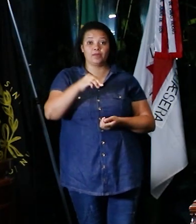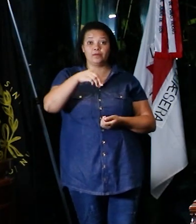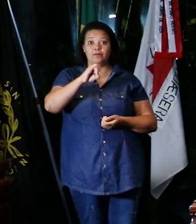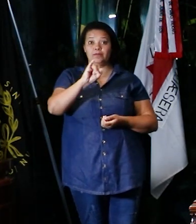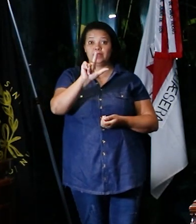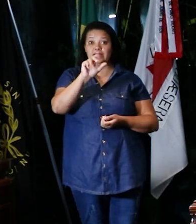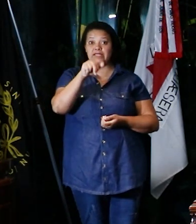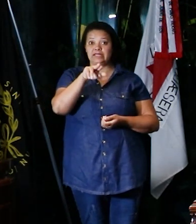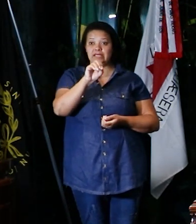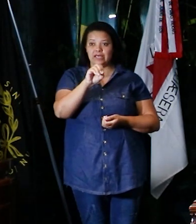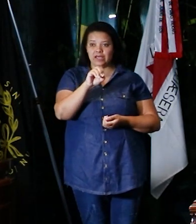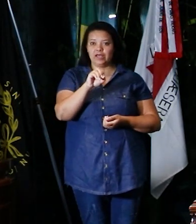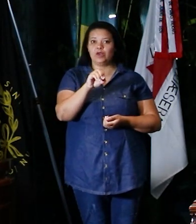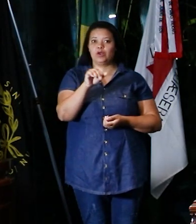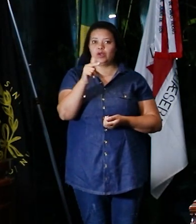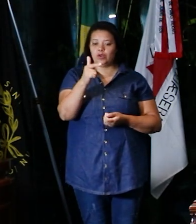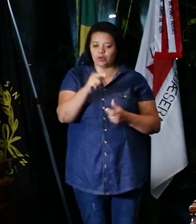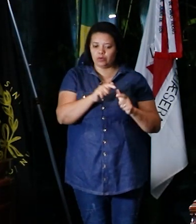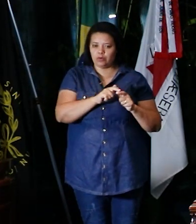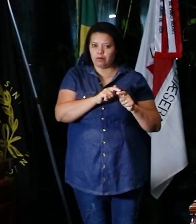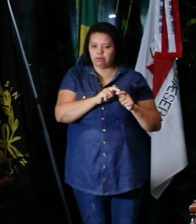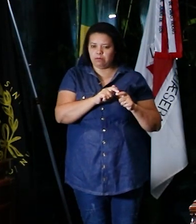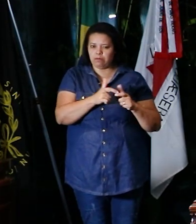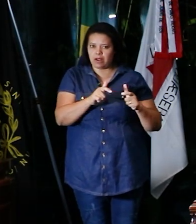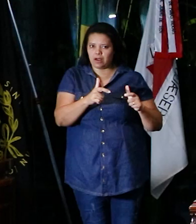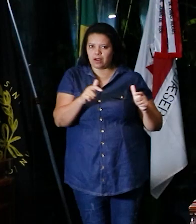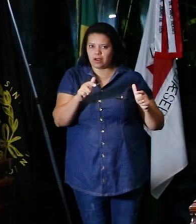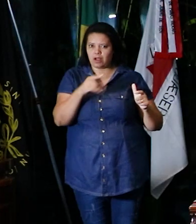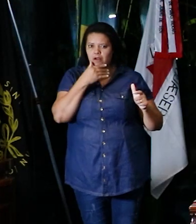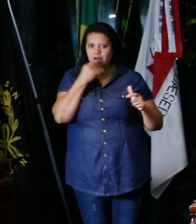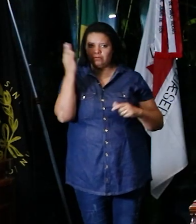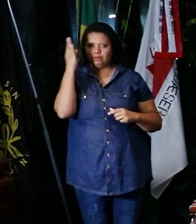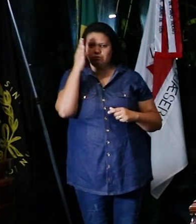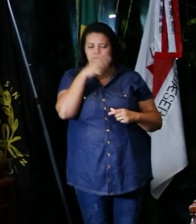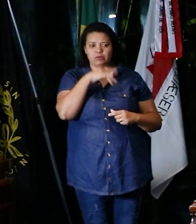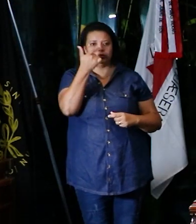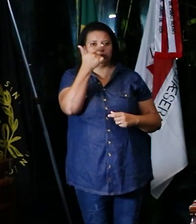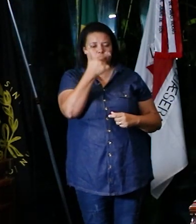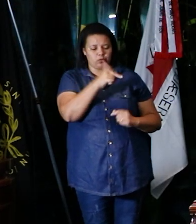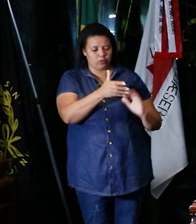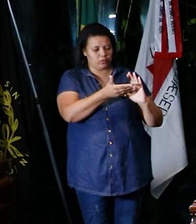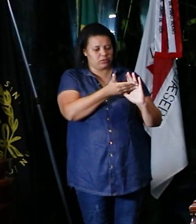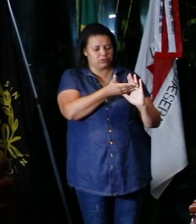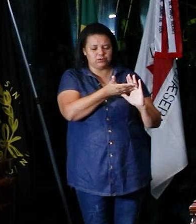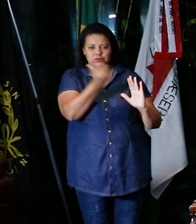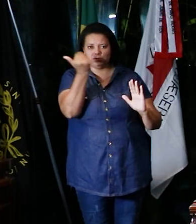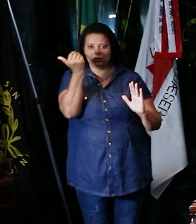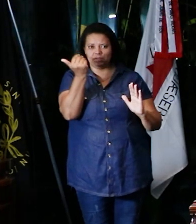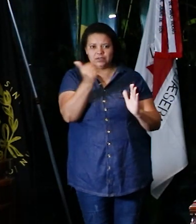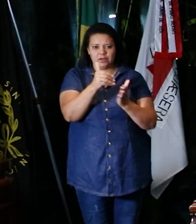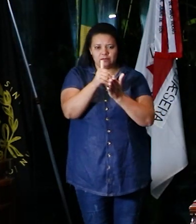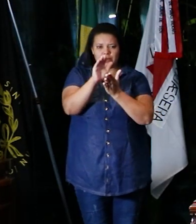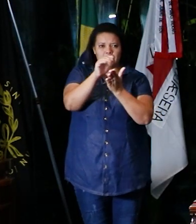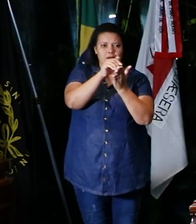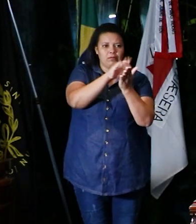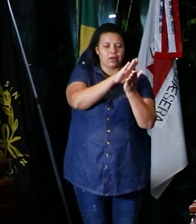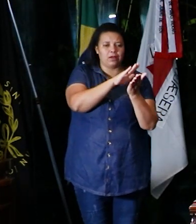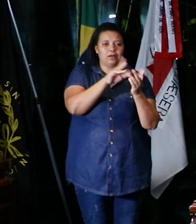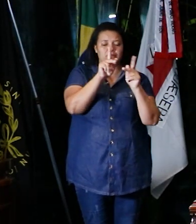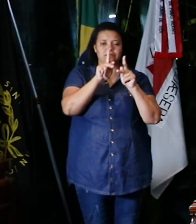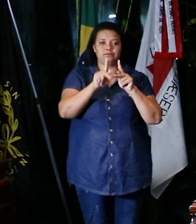E milicianos, em número crescente, desalojarão ainda mais numerosos